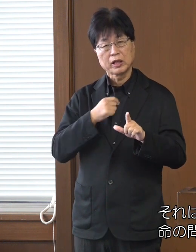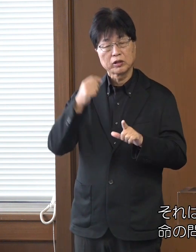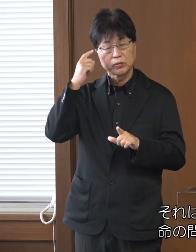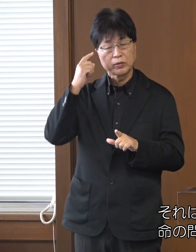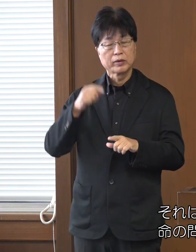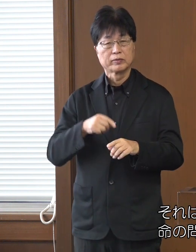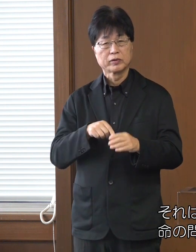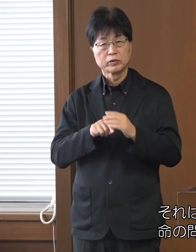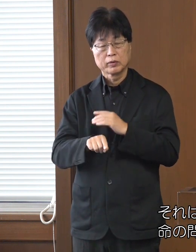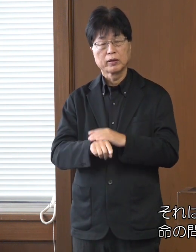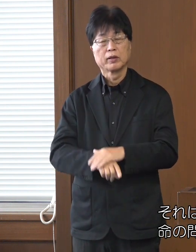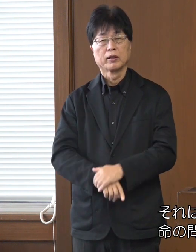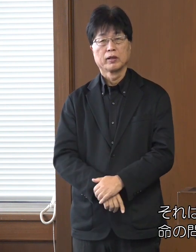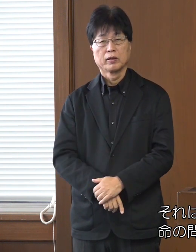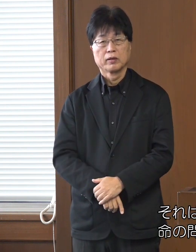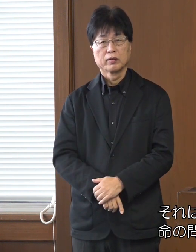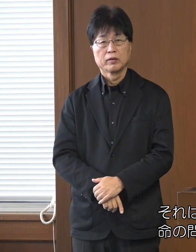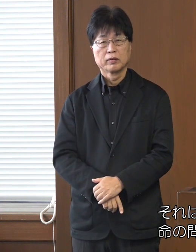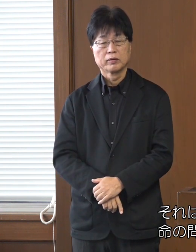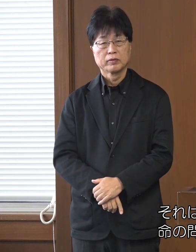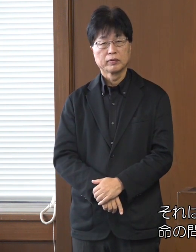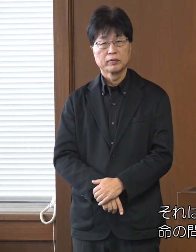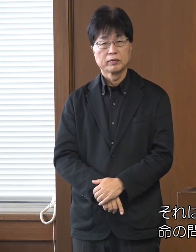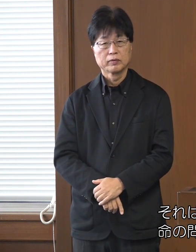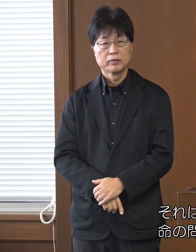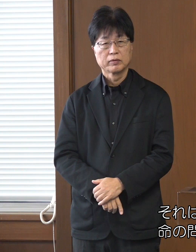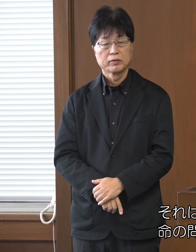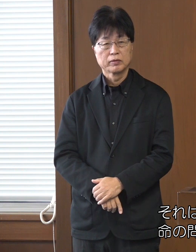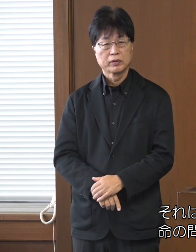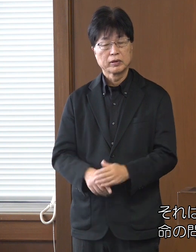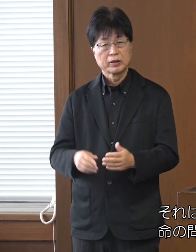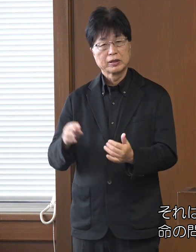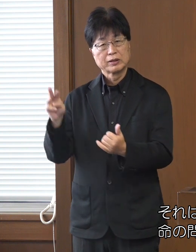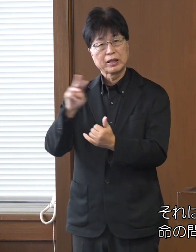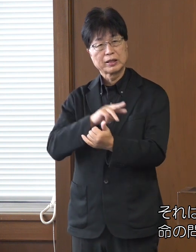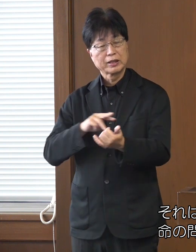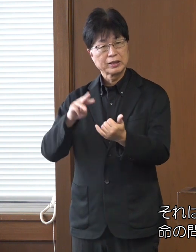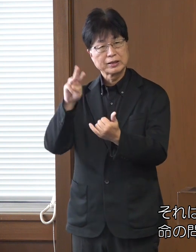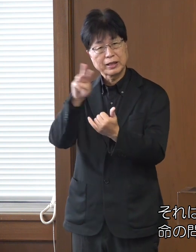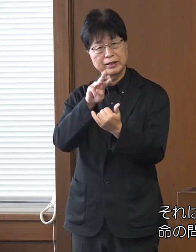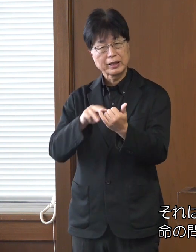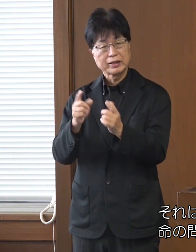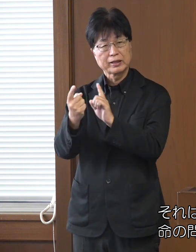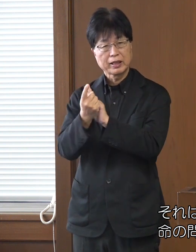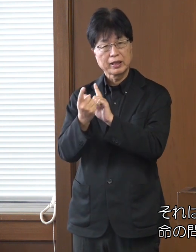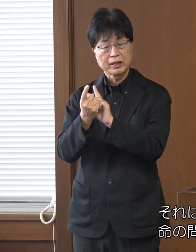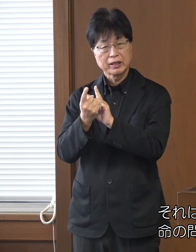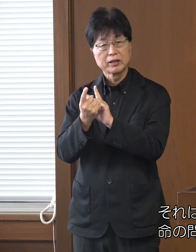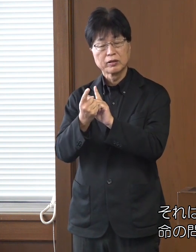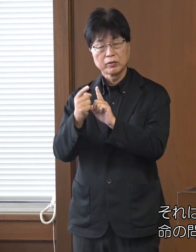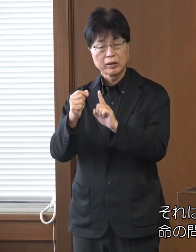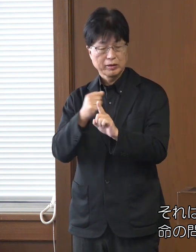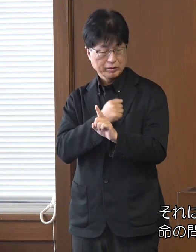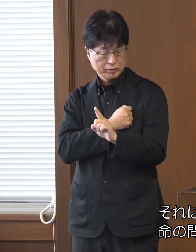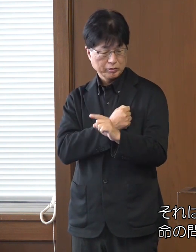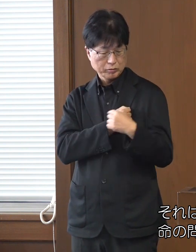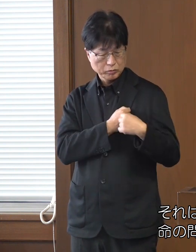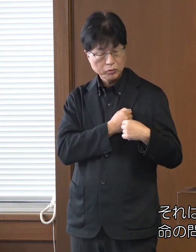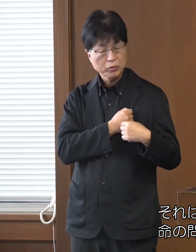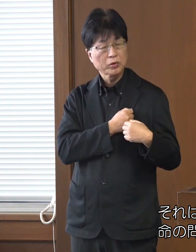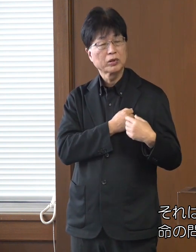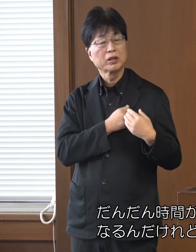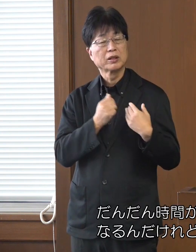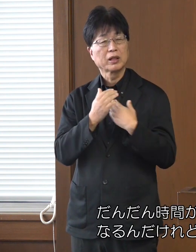は結局ですね、私この災害対応ってやっぱり命の問題がとても大事